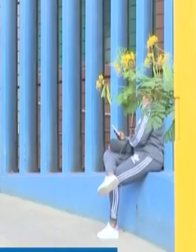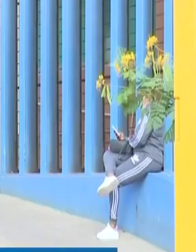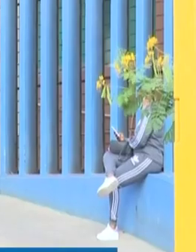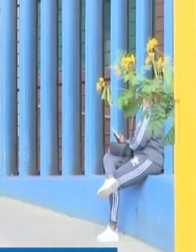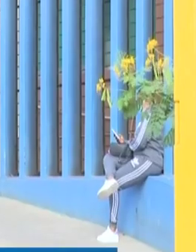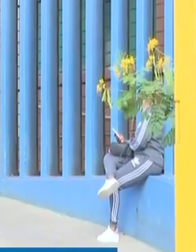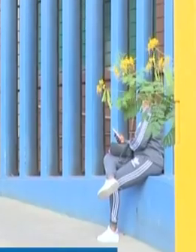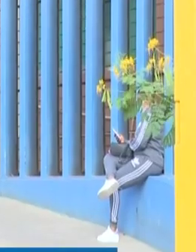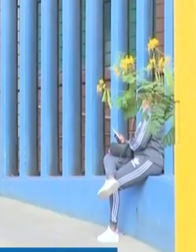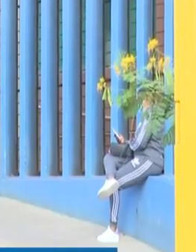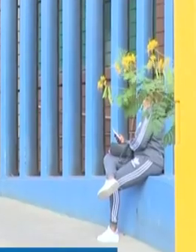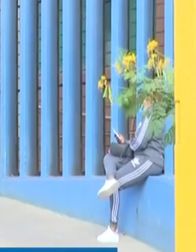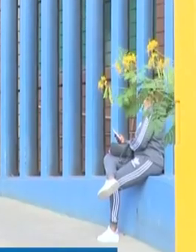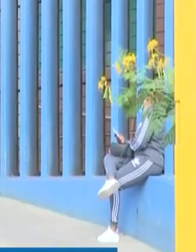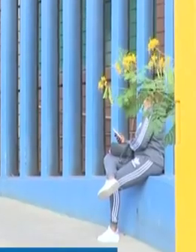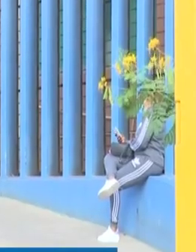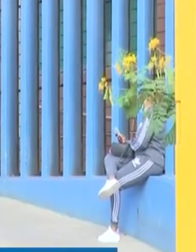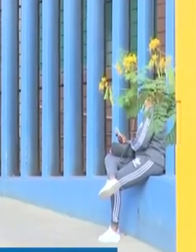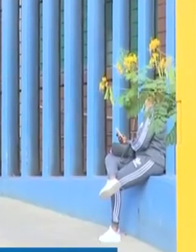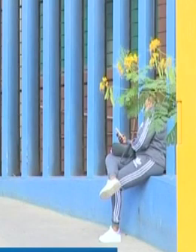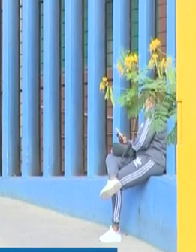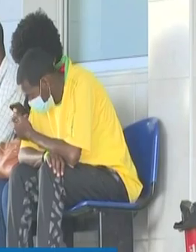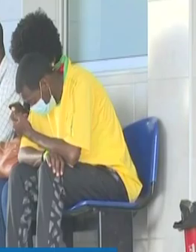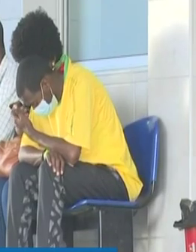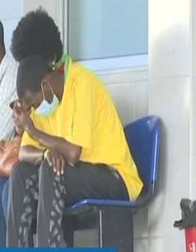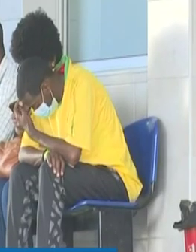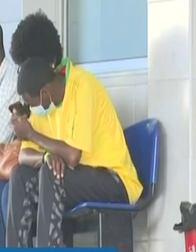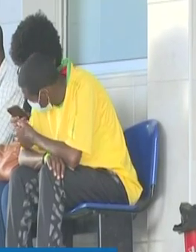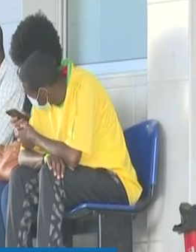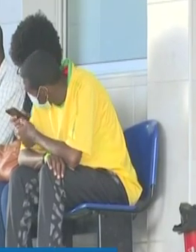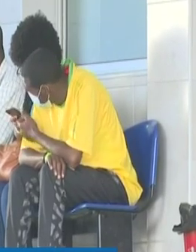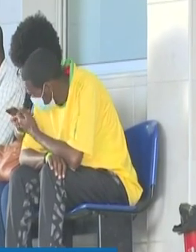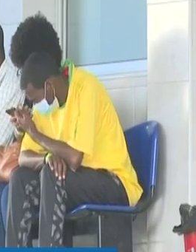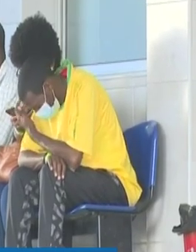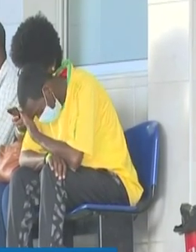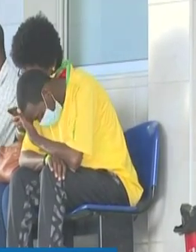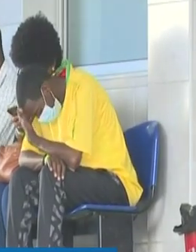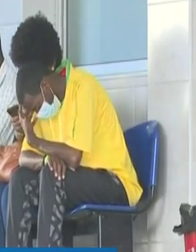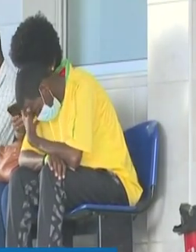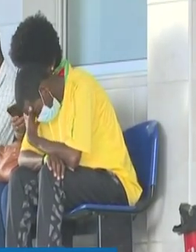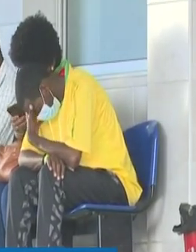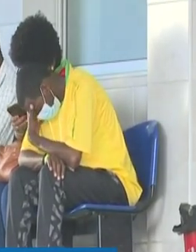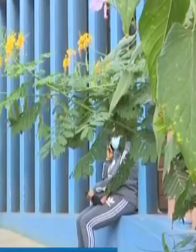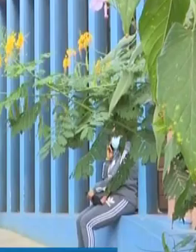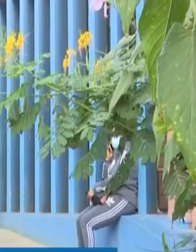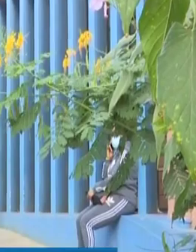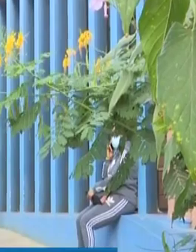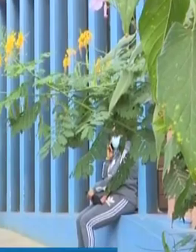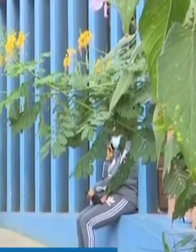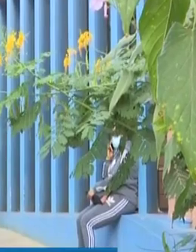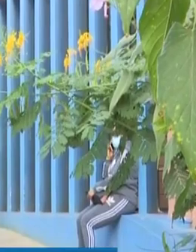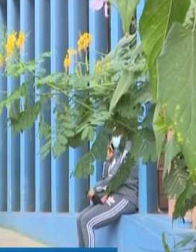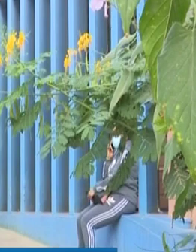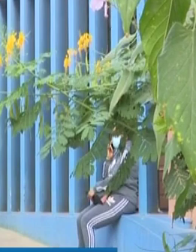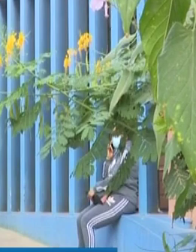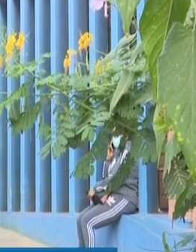todos nos últimos 14 dias. A taxa de incidência acumulada situa-se nos 257 por 100 mil habitantes,